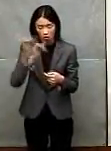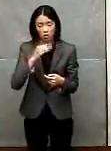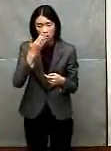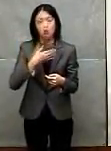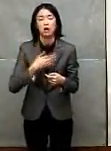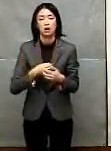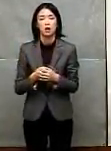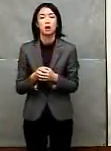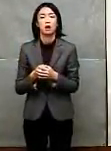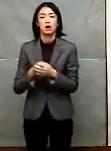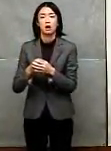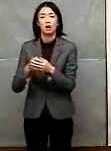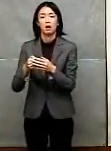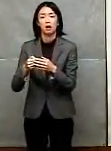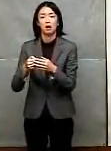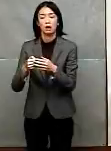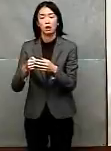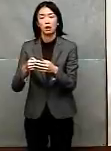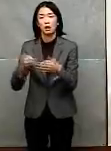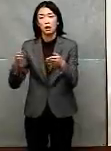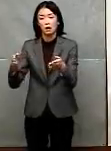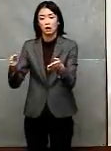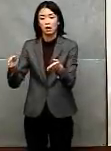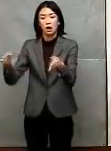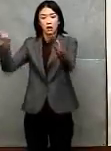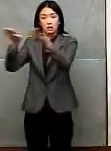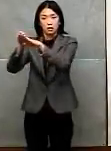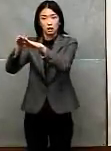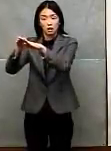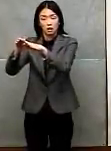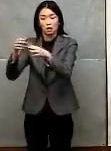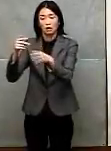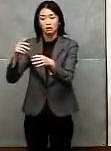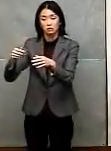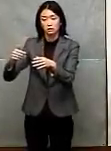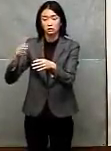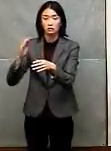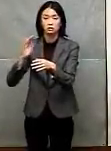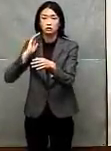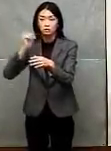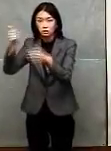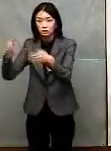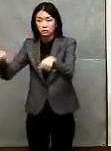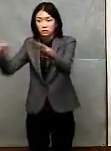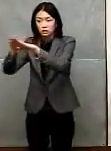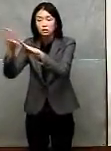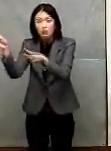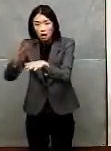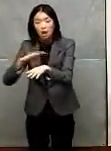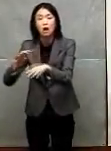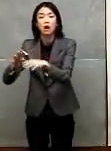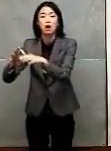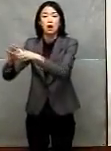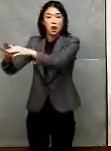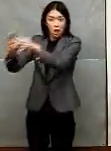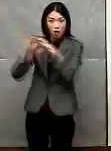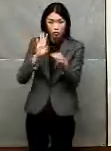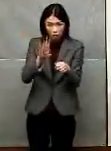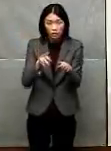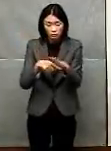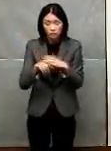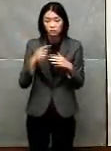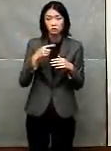官邸の、じゃあ知事の方の側からじゃなくて官邸の方の側から連絡が来たという、官邸サイドの方から通して連絡が来